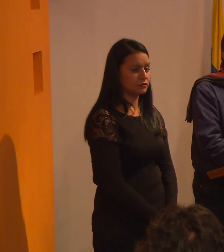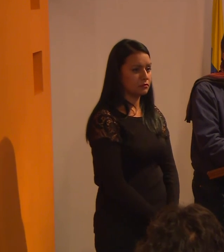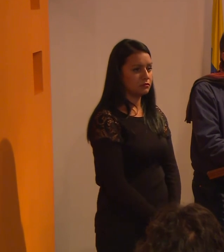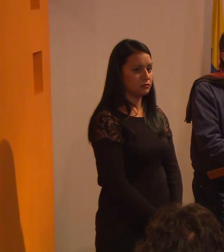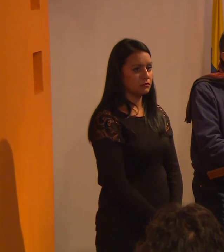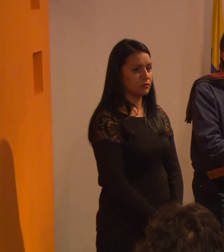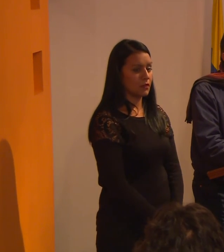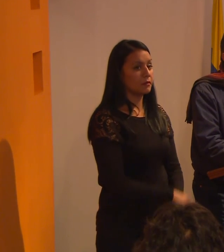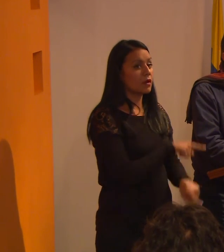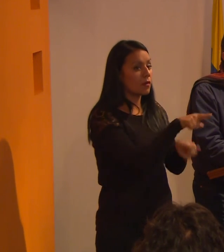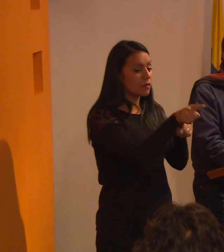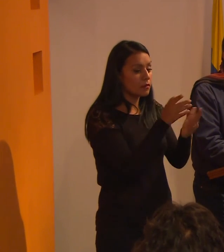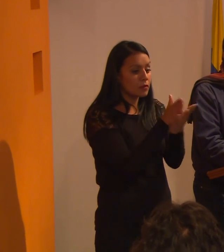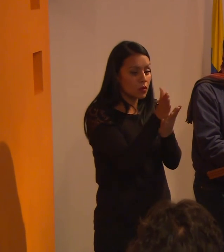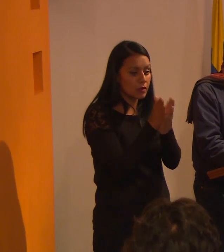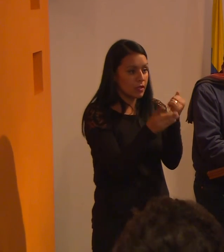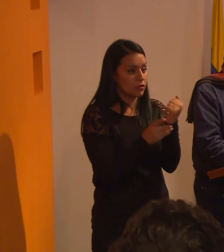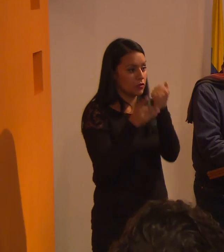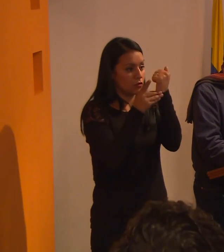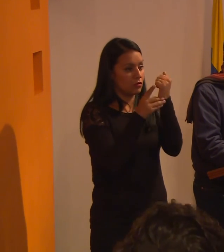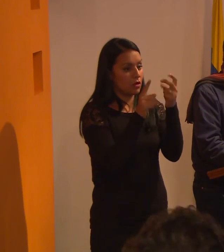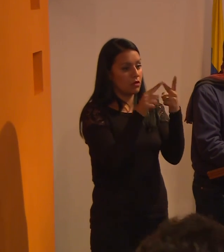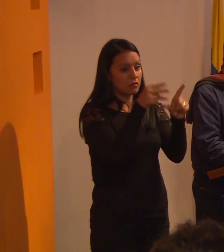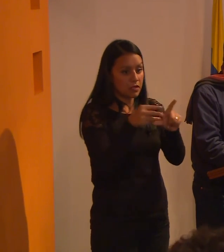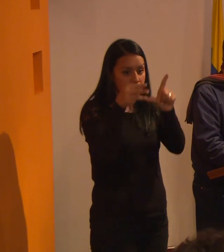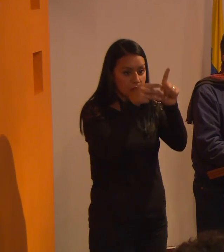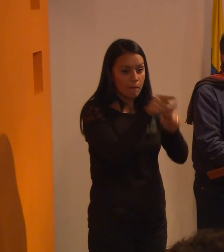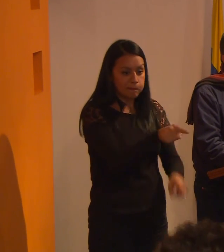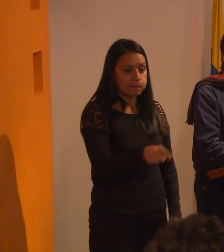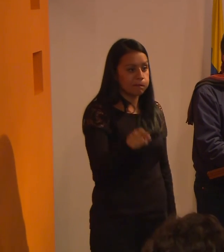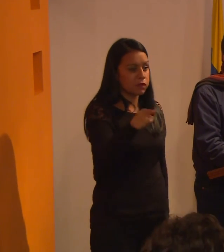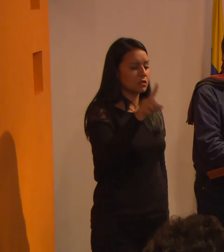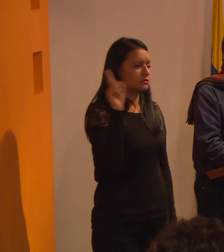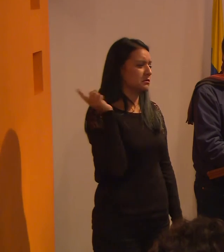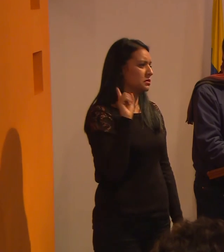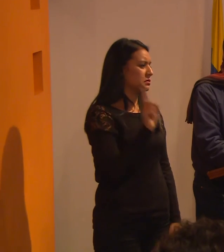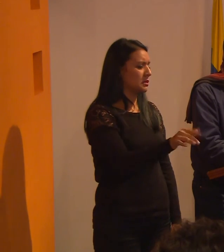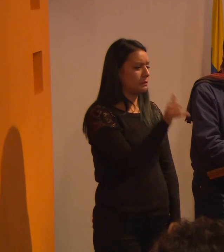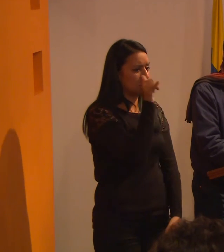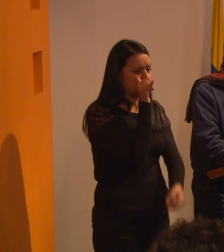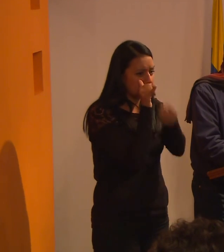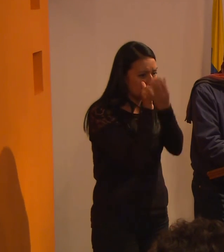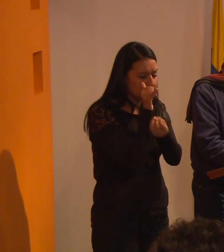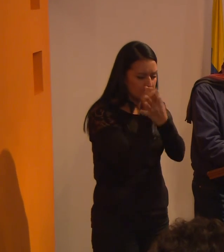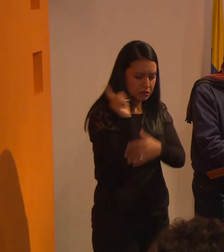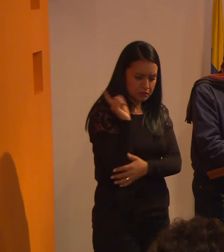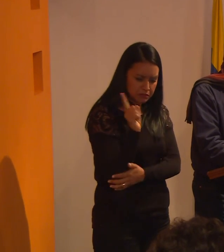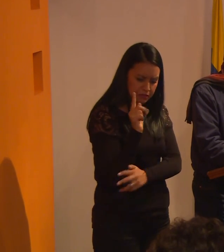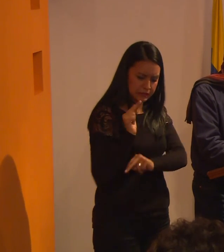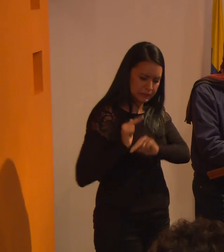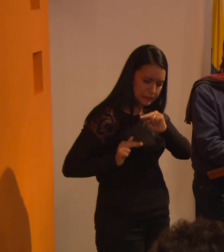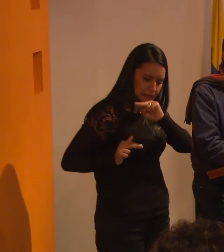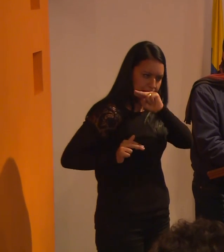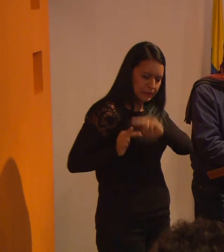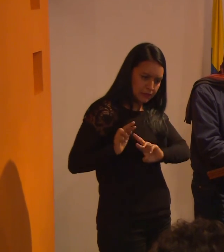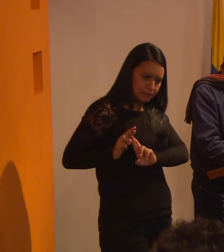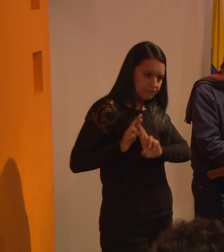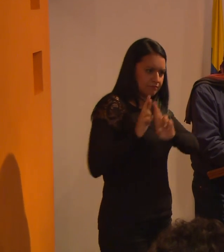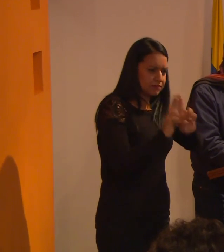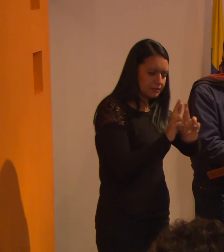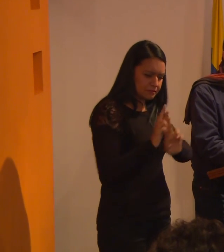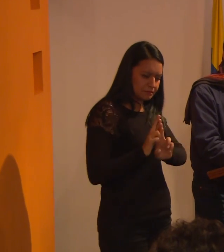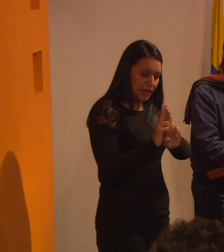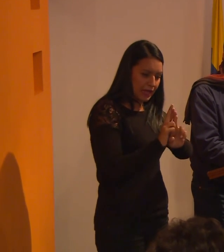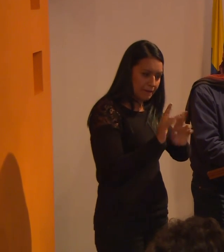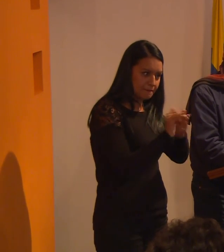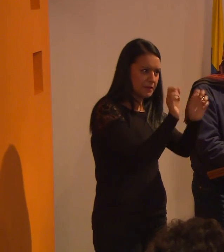Pero también hay programas de doctorado y de maestría y una historia de la pedagogía que ha venido construyendo respuestas a la